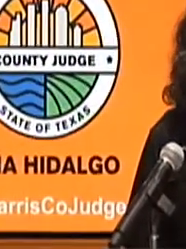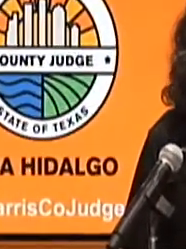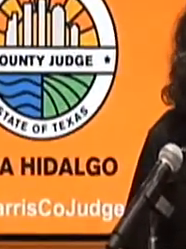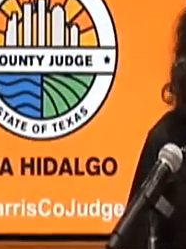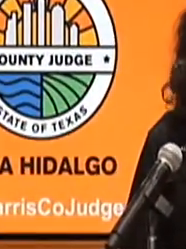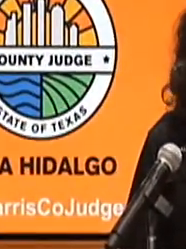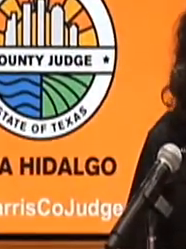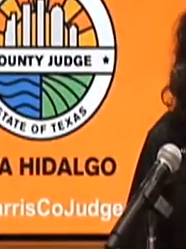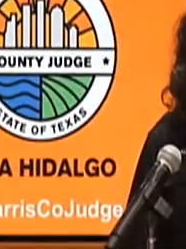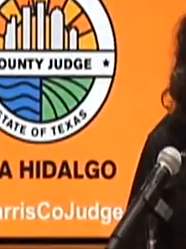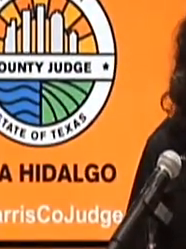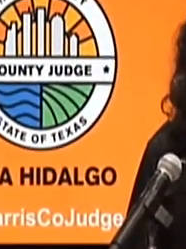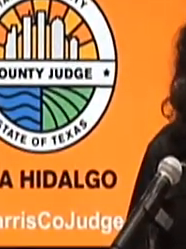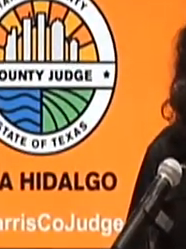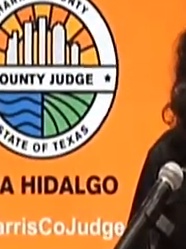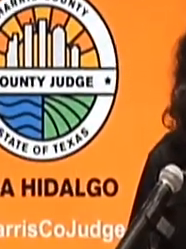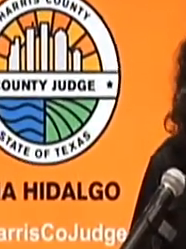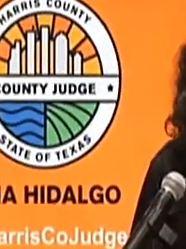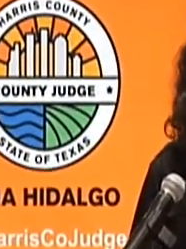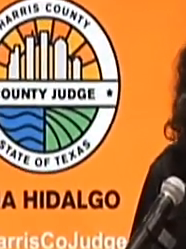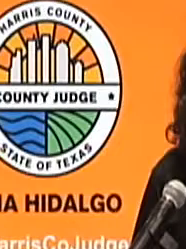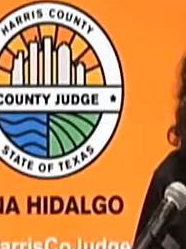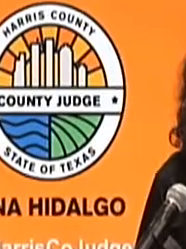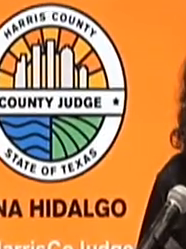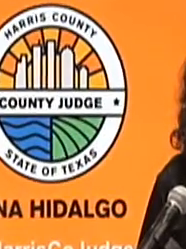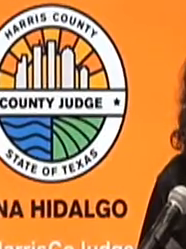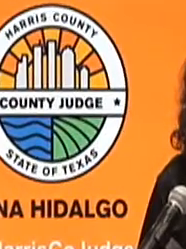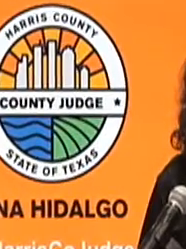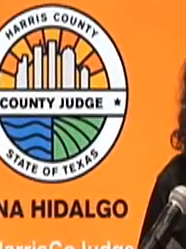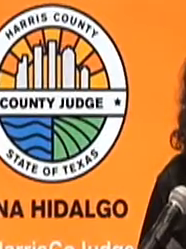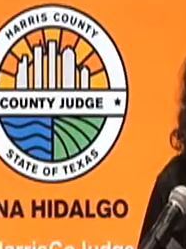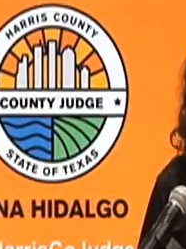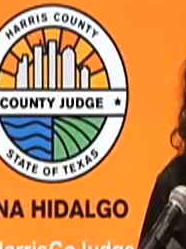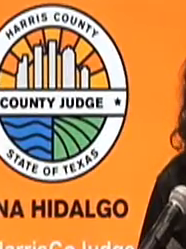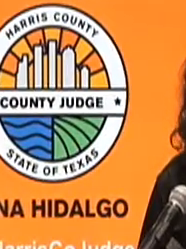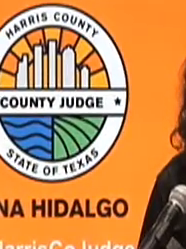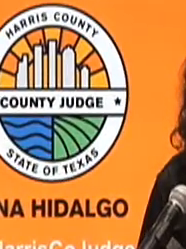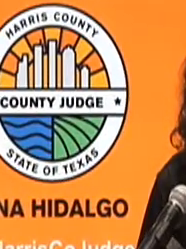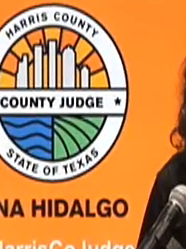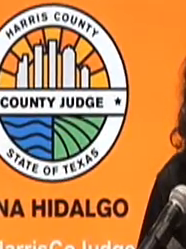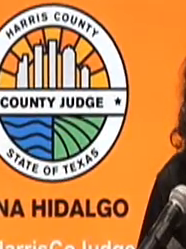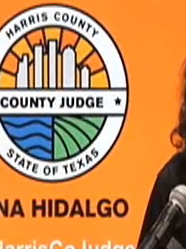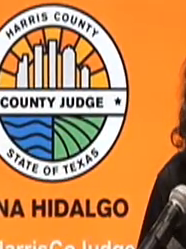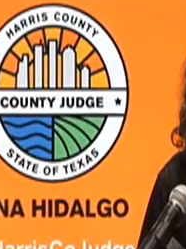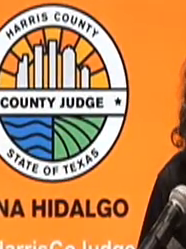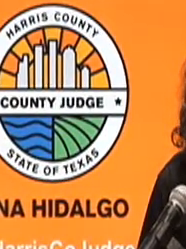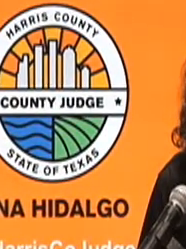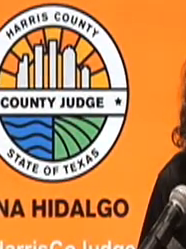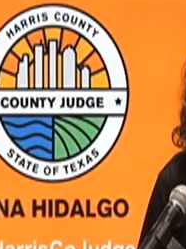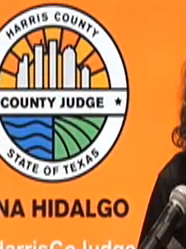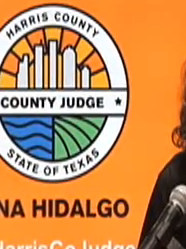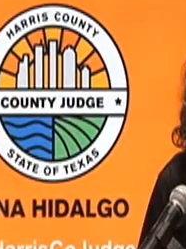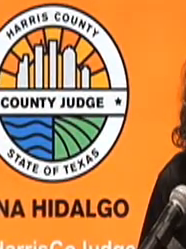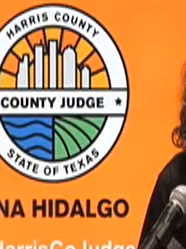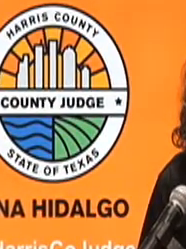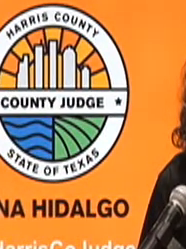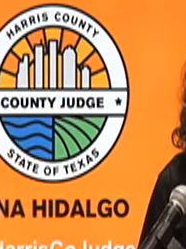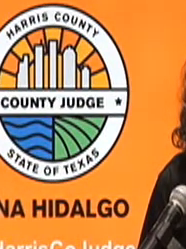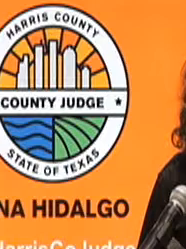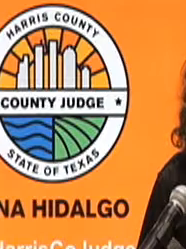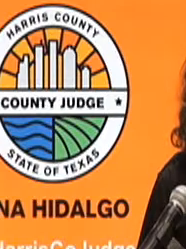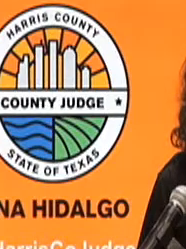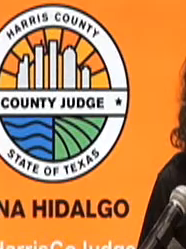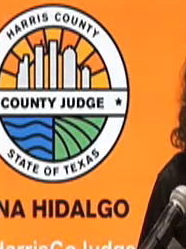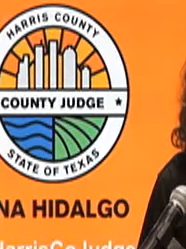Déjeme dejar esto muy, muy claro. Todos debemos estar preparados para un